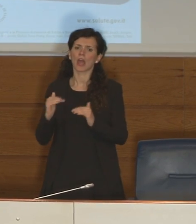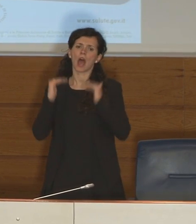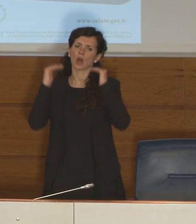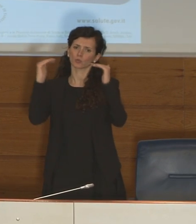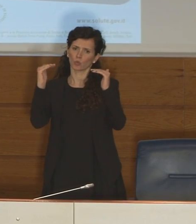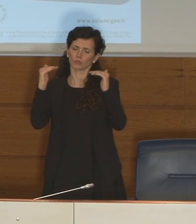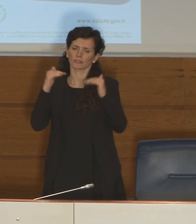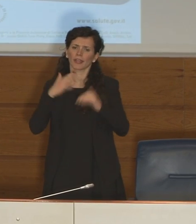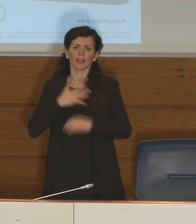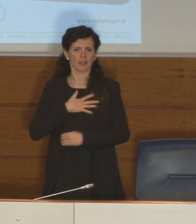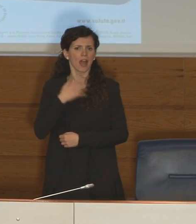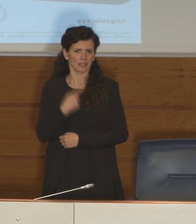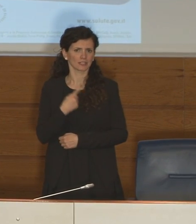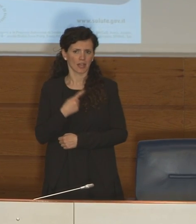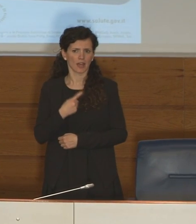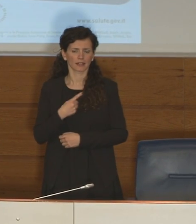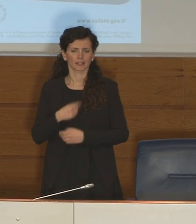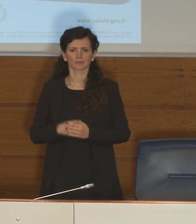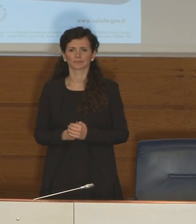anziane